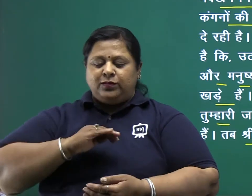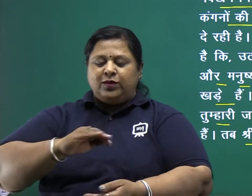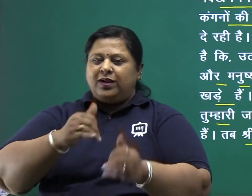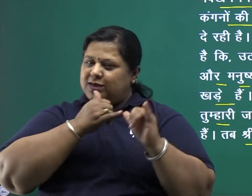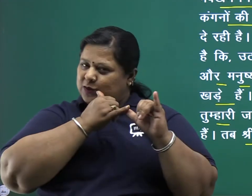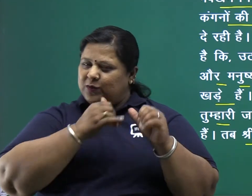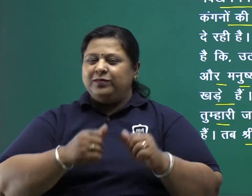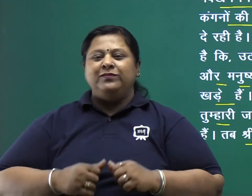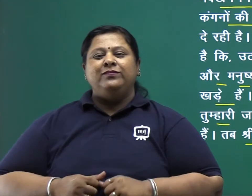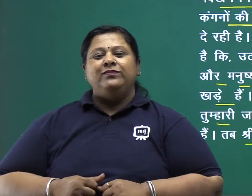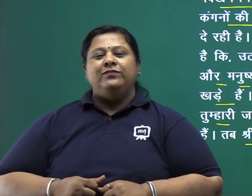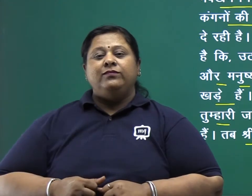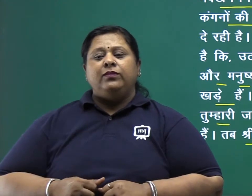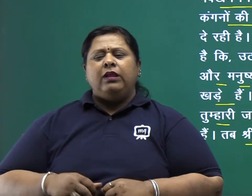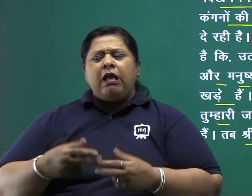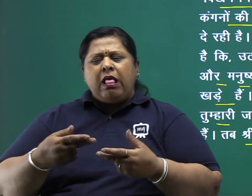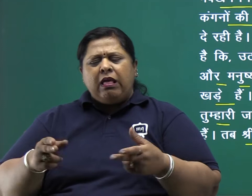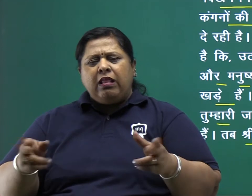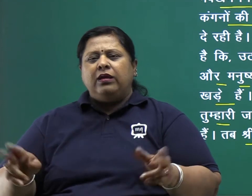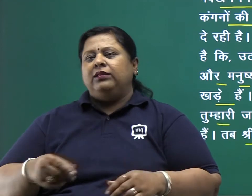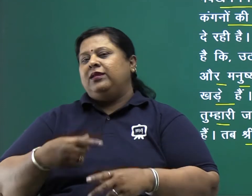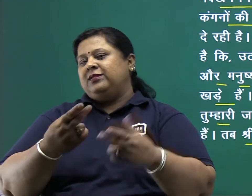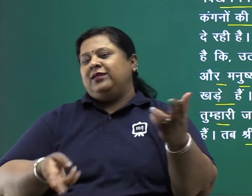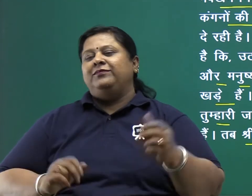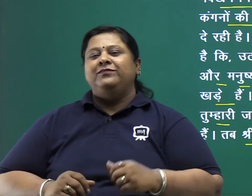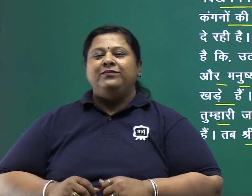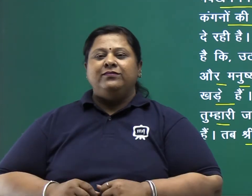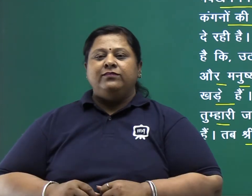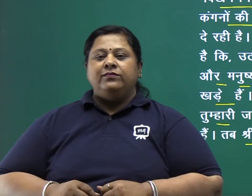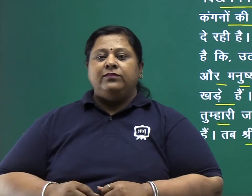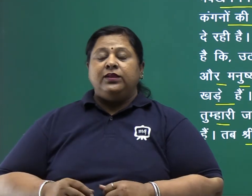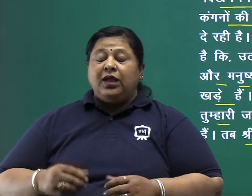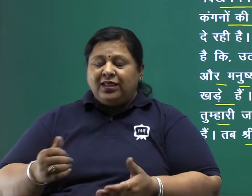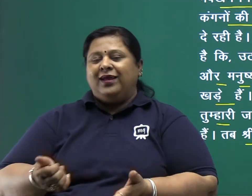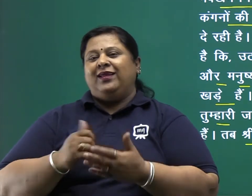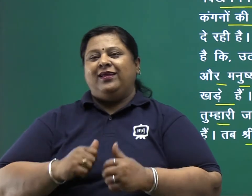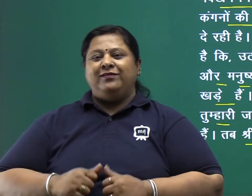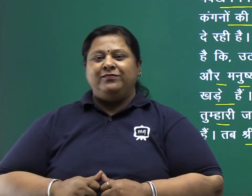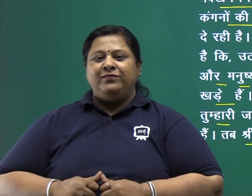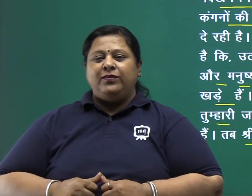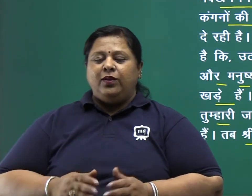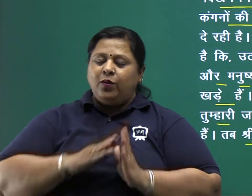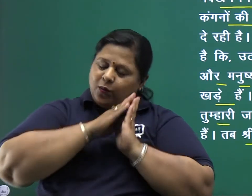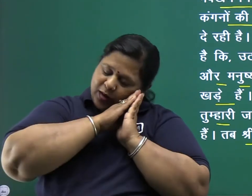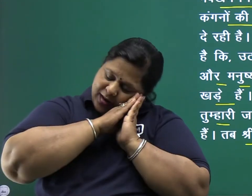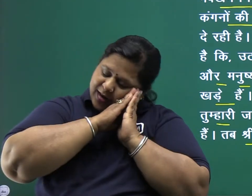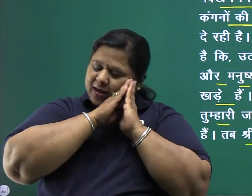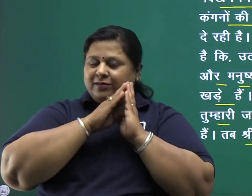को अलग अलग तरीके से यत्न करके उठाने